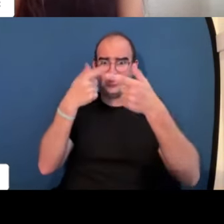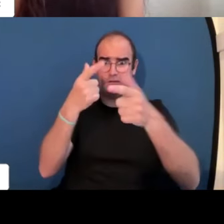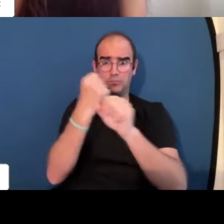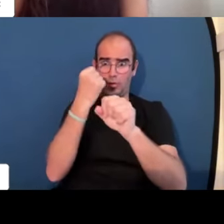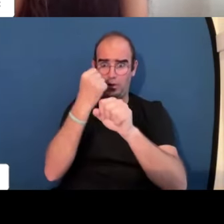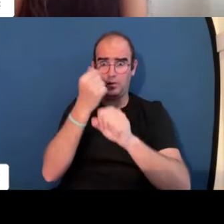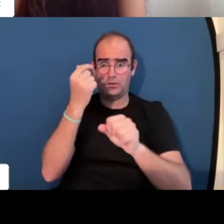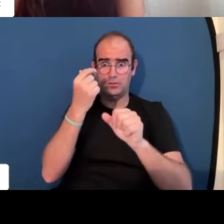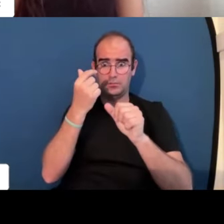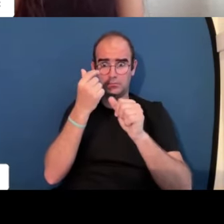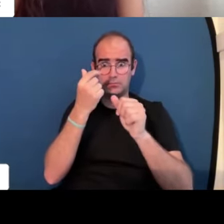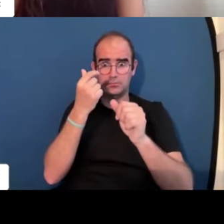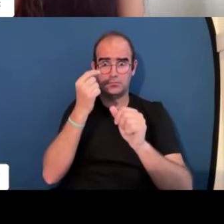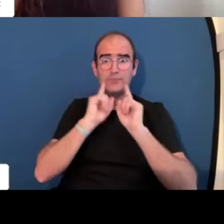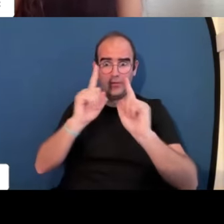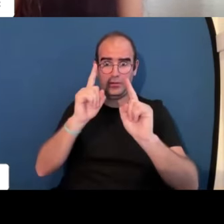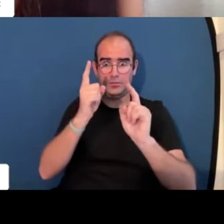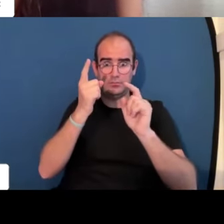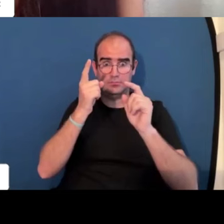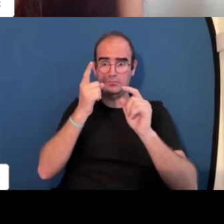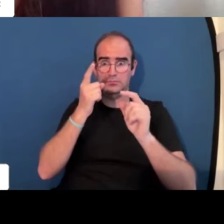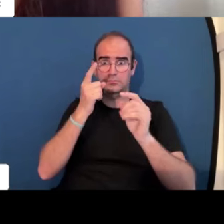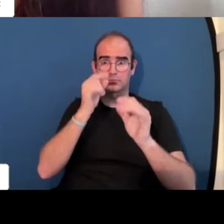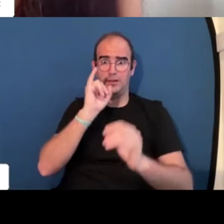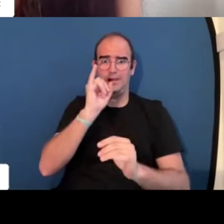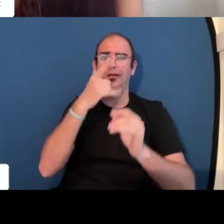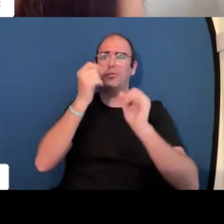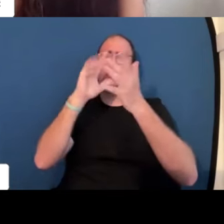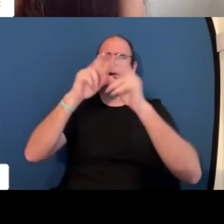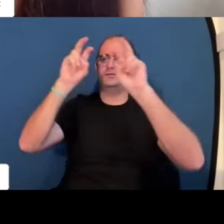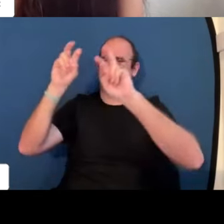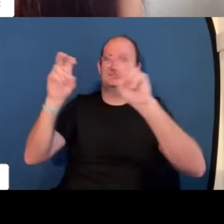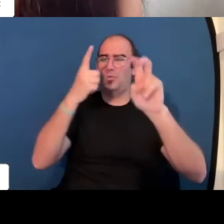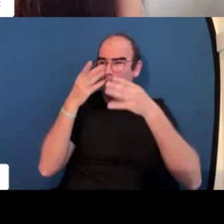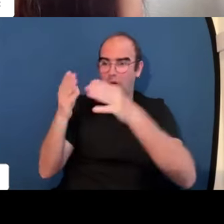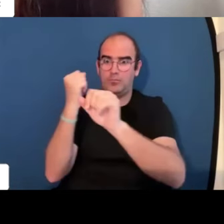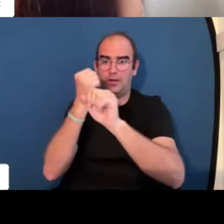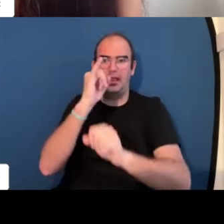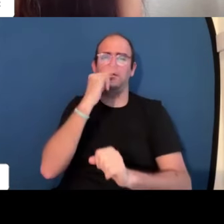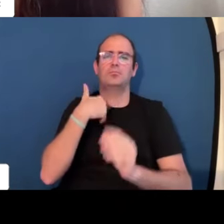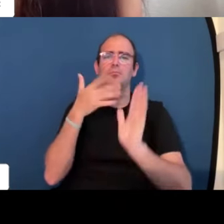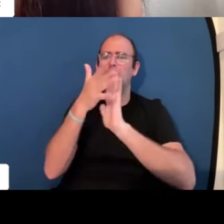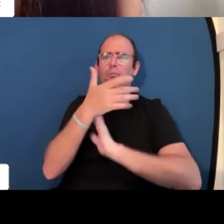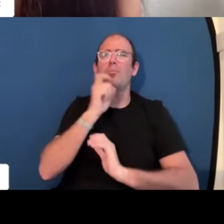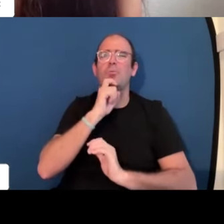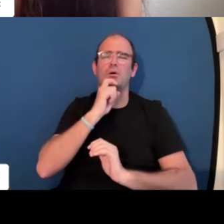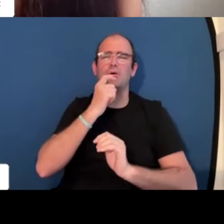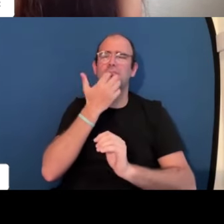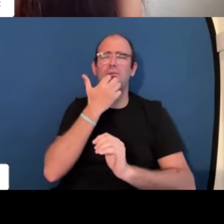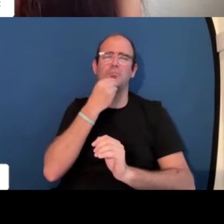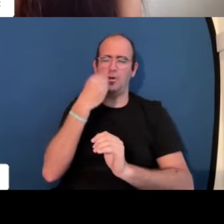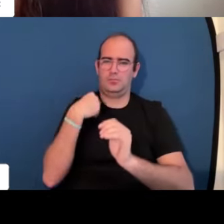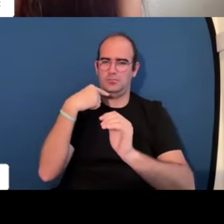países es verdad que realizar un Erasmus Plus te da una oportunidad de trabajo muy importante